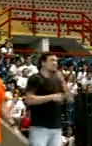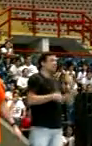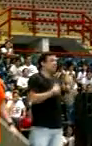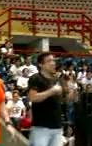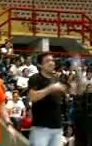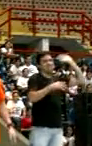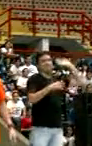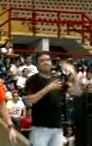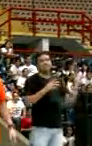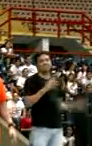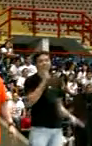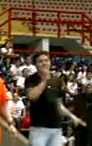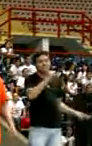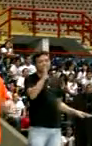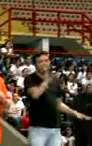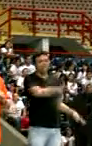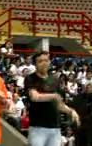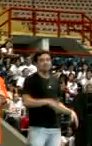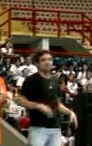Inglaterra,